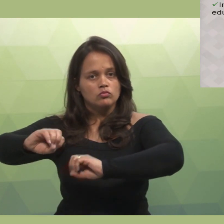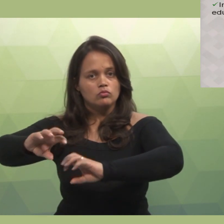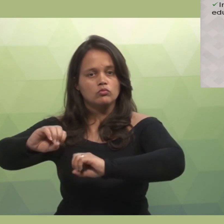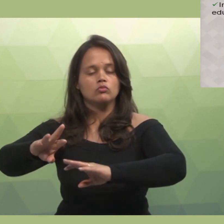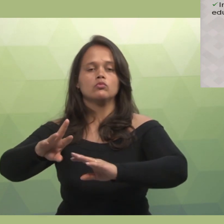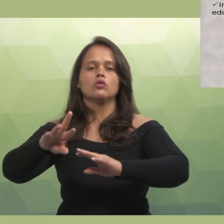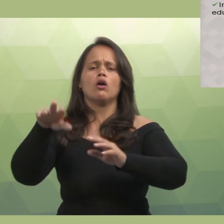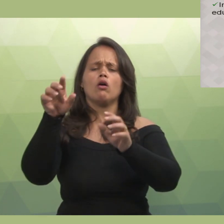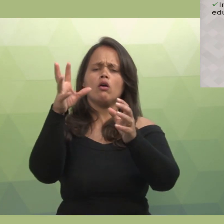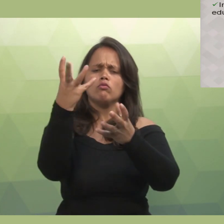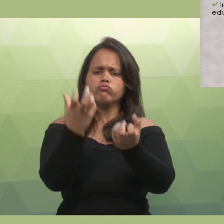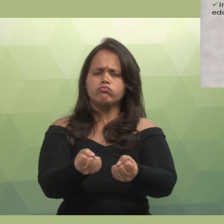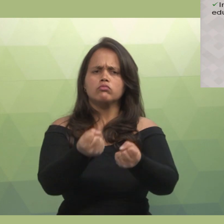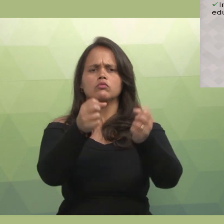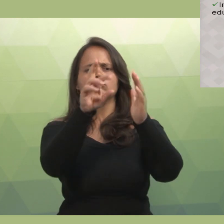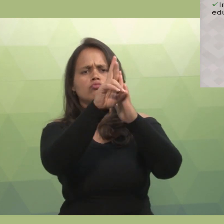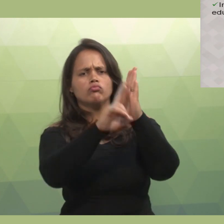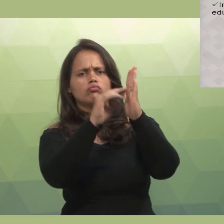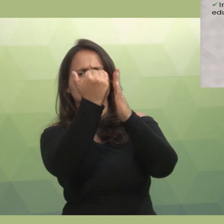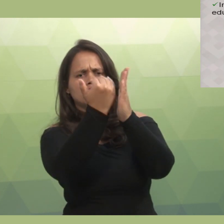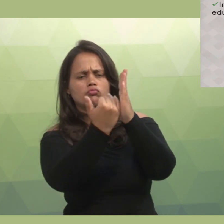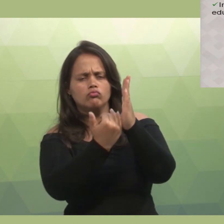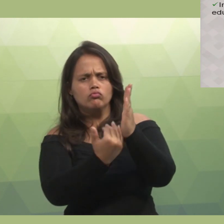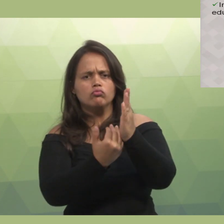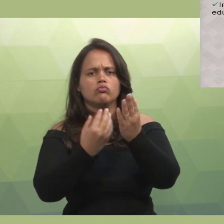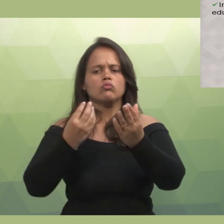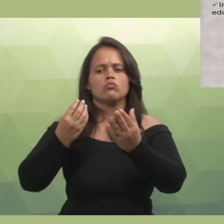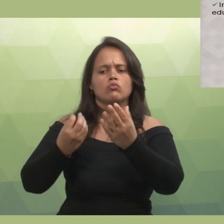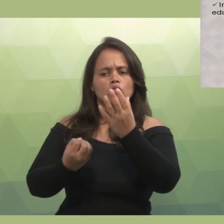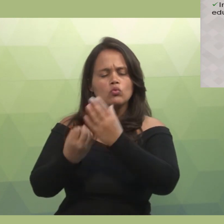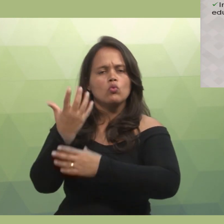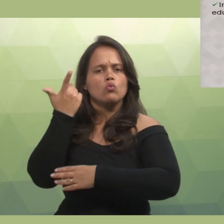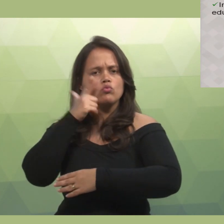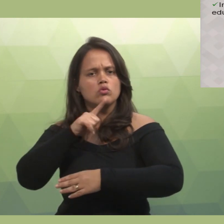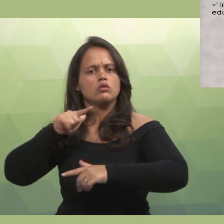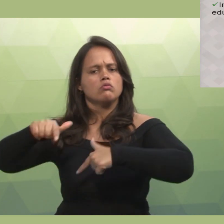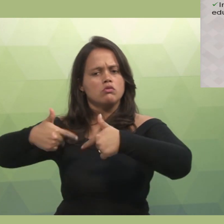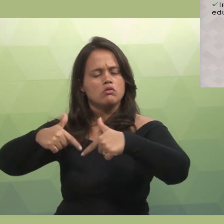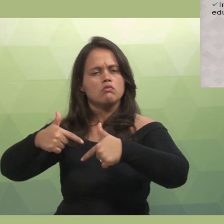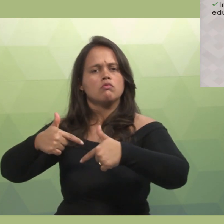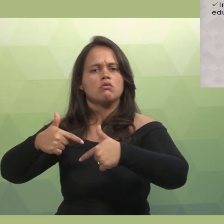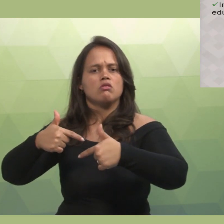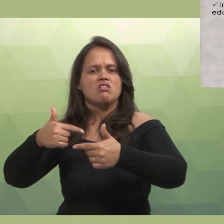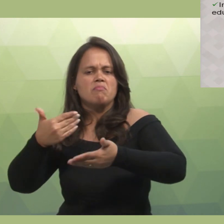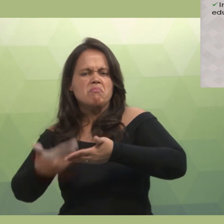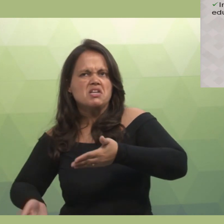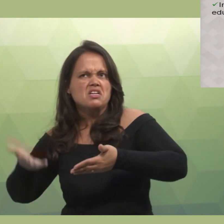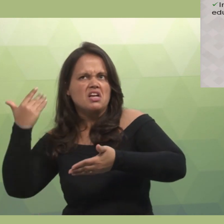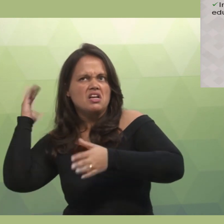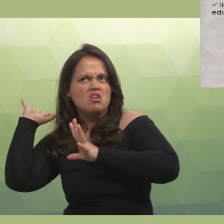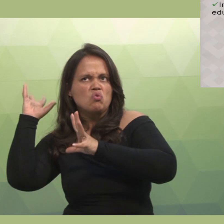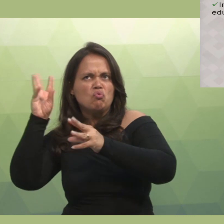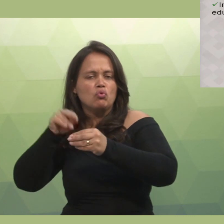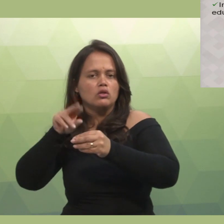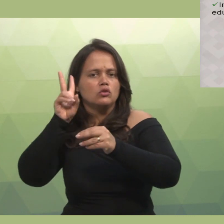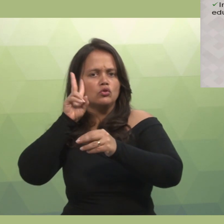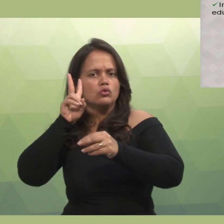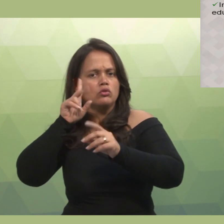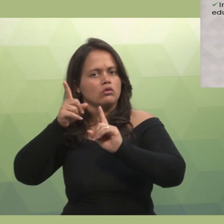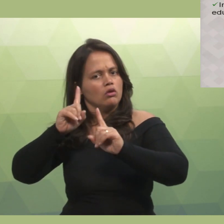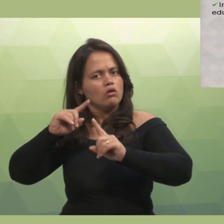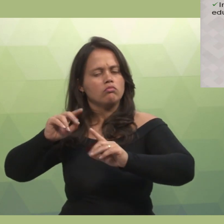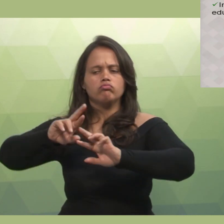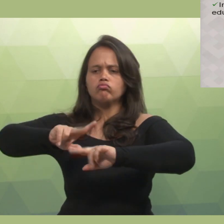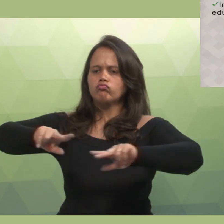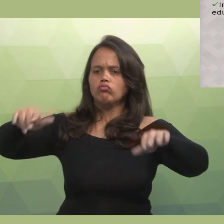credenciamento e funcionamento, sem perder suas características históricas e o respeito às suas diversidades culturais. Está